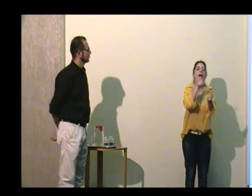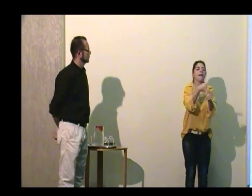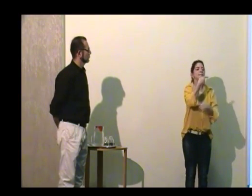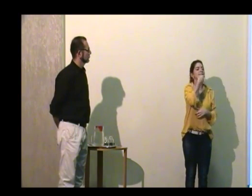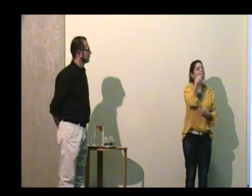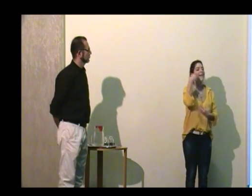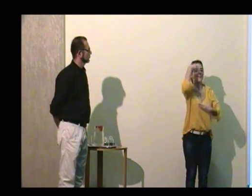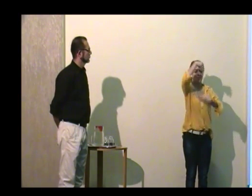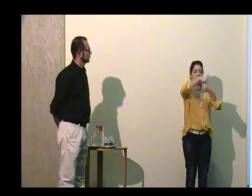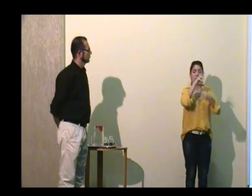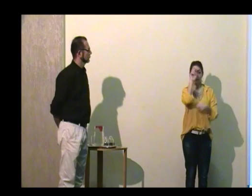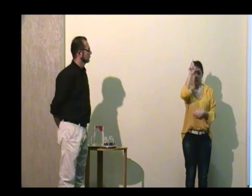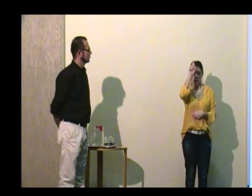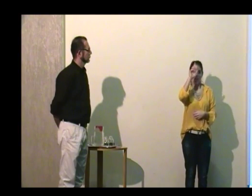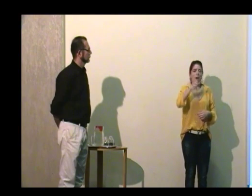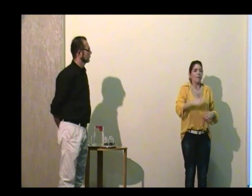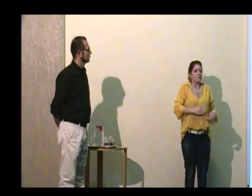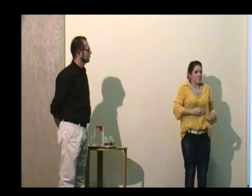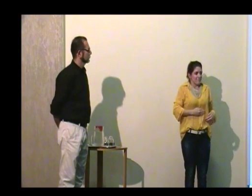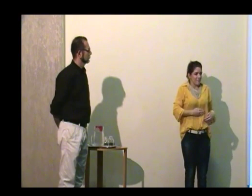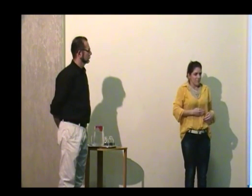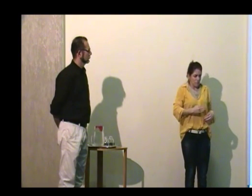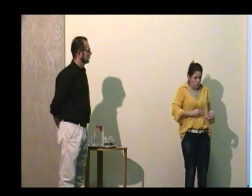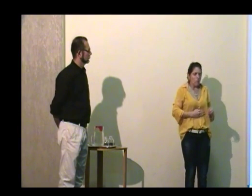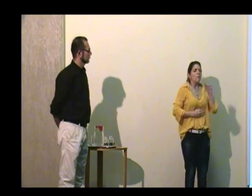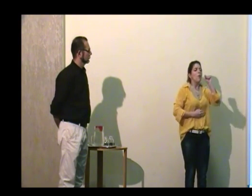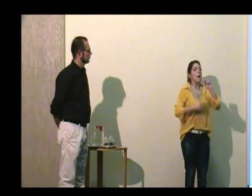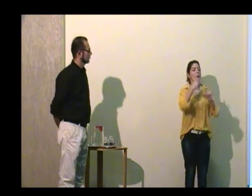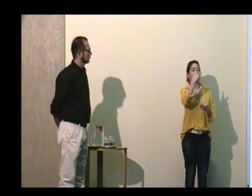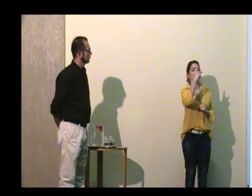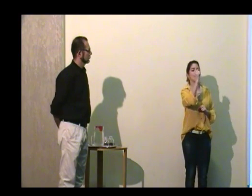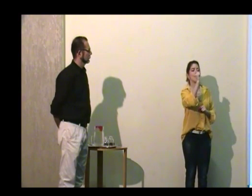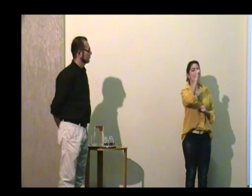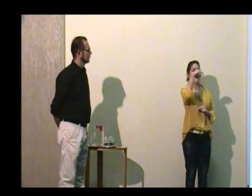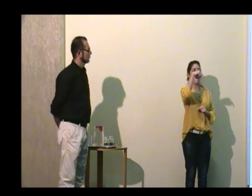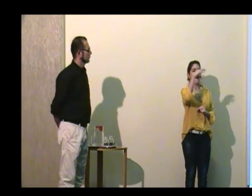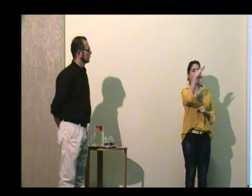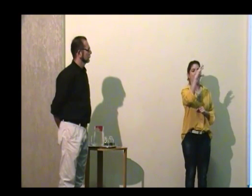O que se trata a diabetes, né?